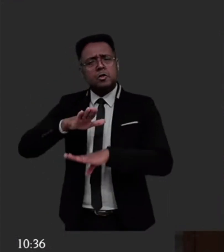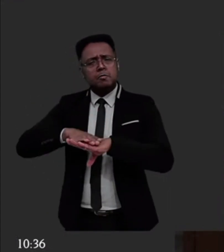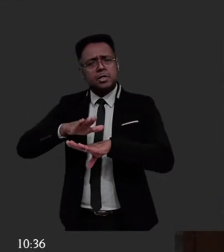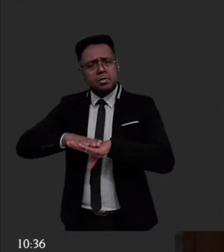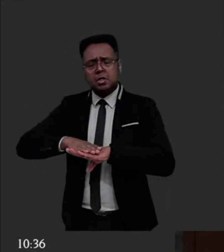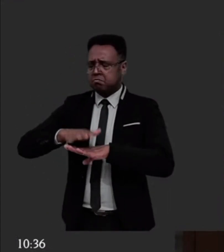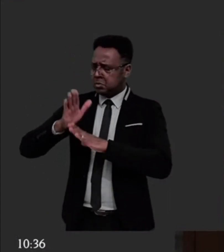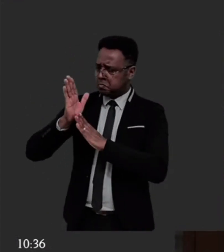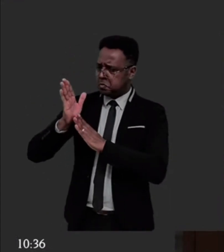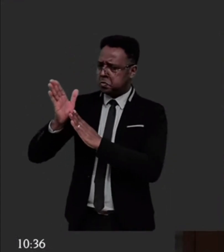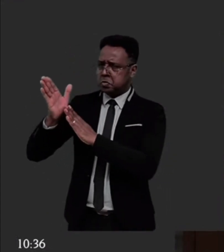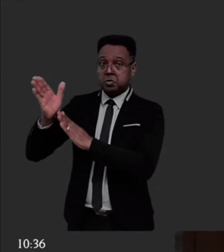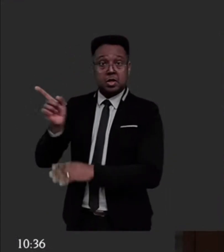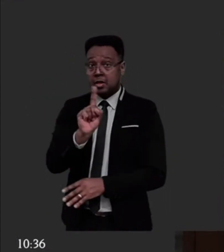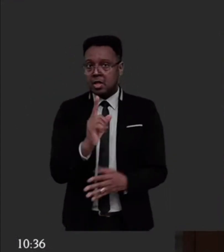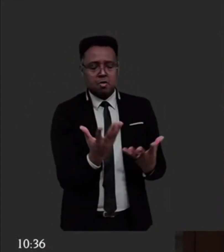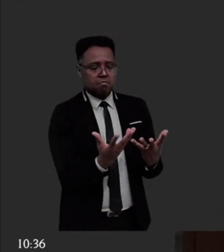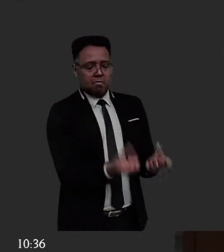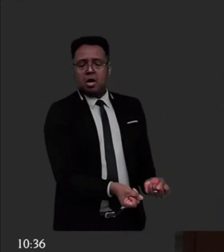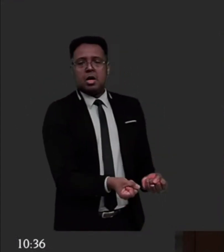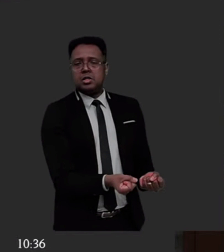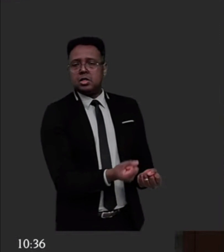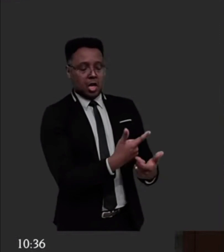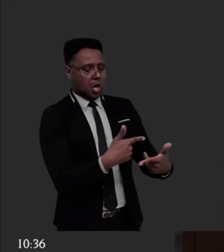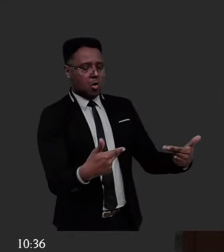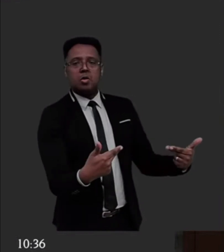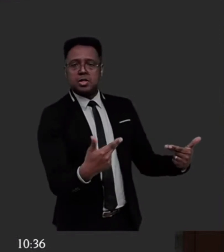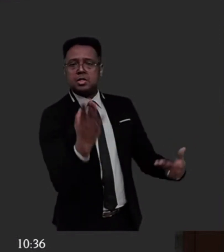não sejamos coniventes com o mal que poderá acontecer.